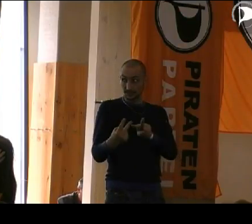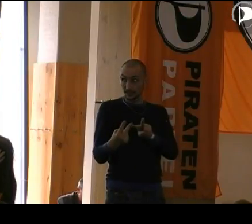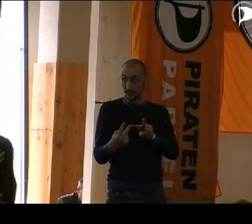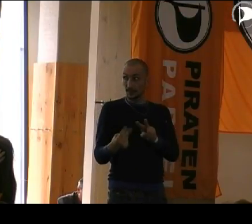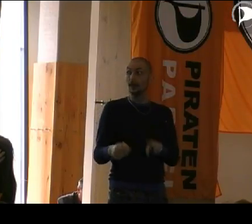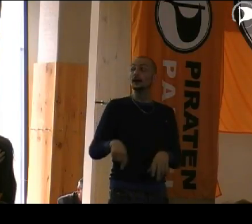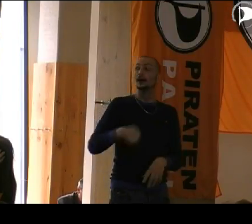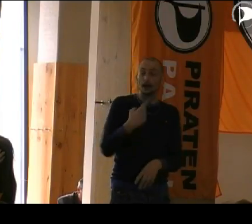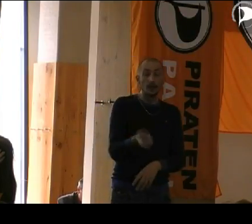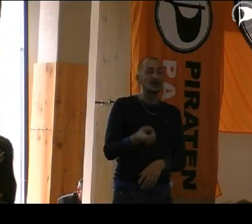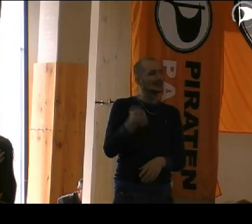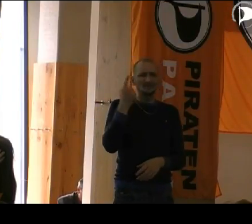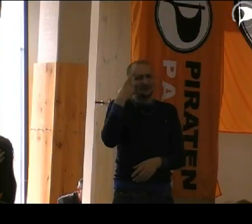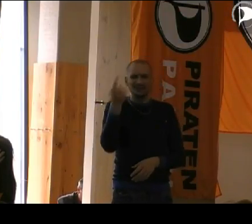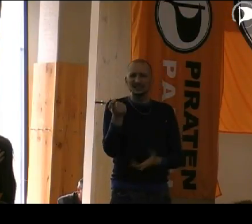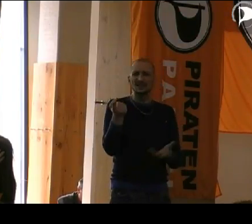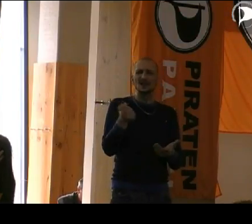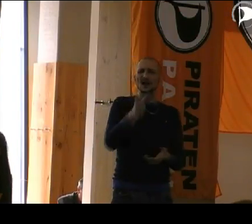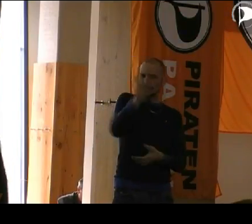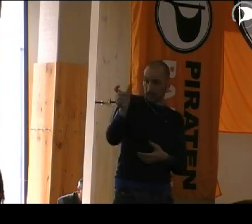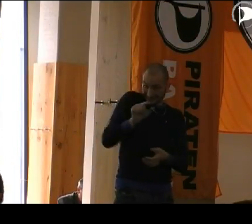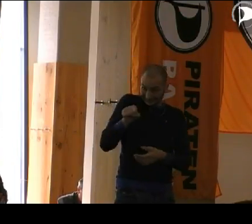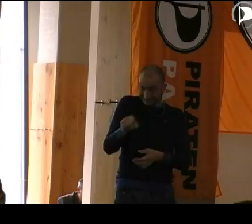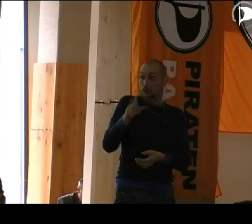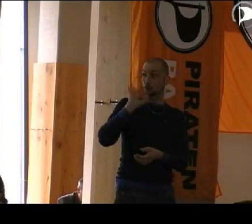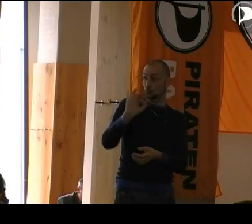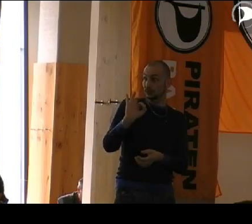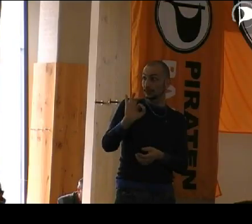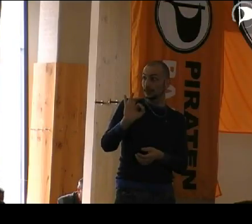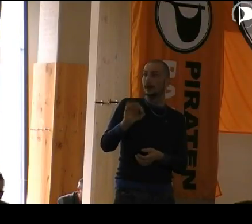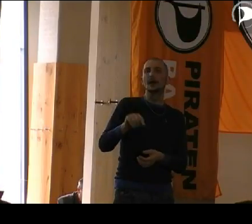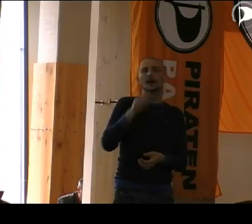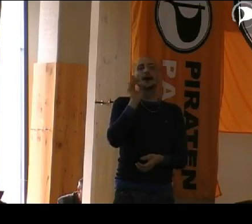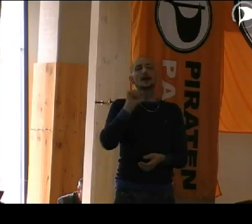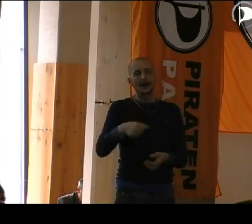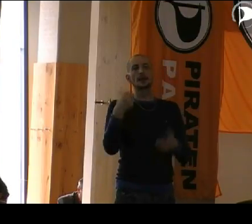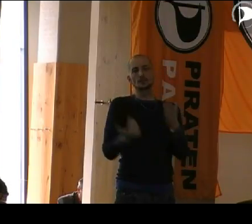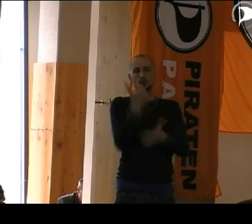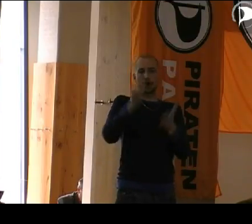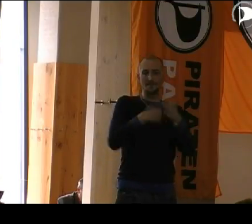kandidat nicht gut dass man nach einiger zeit machen keine kartendaten und nichts ist